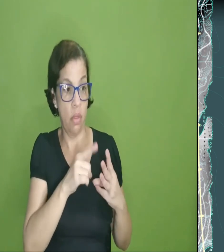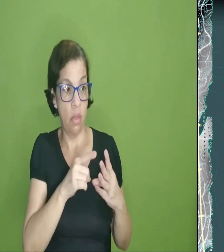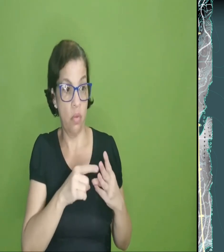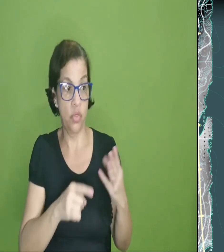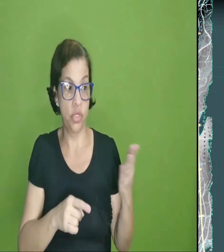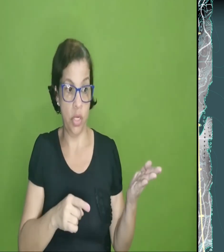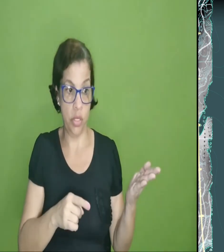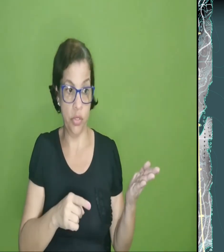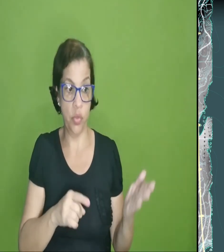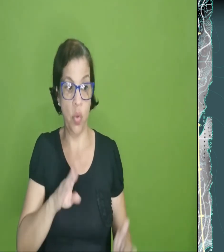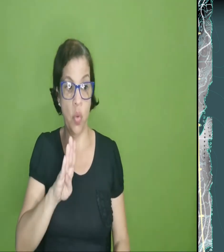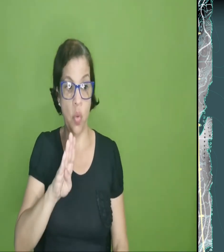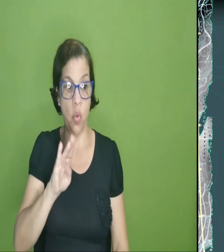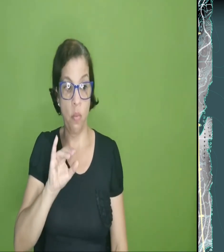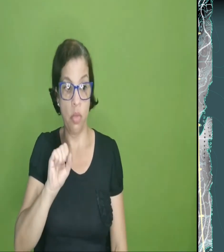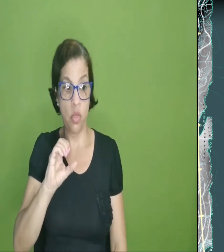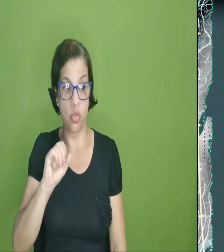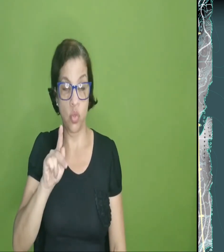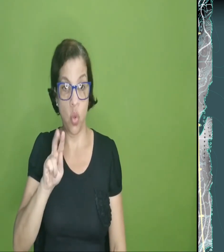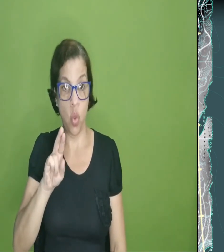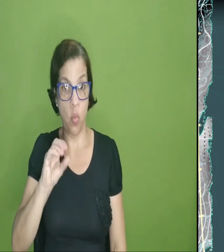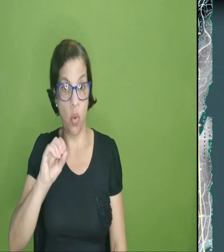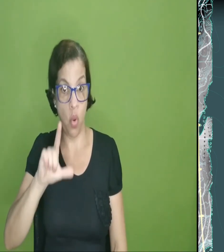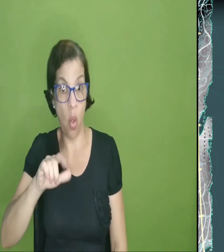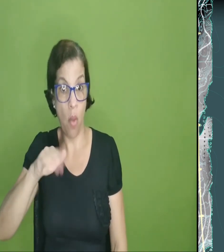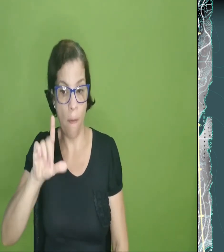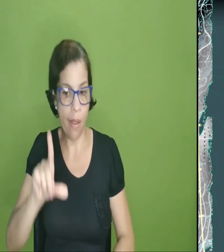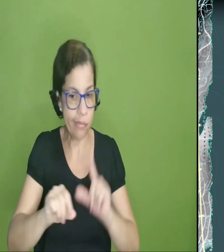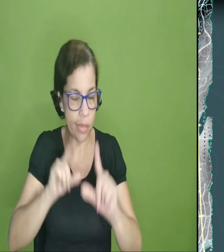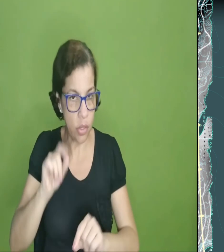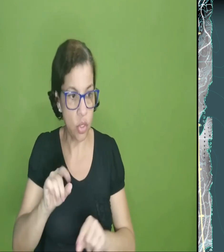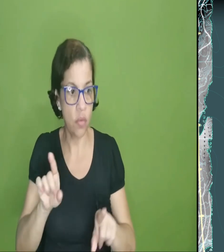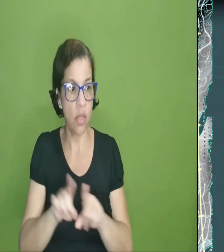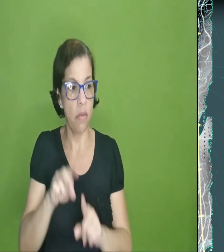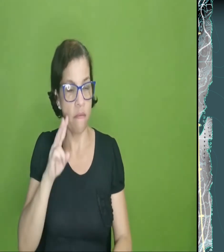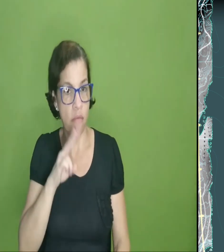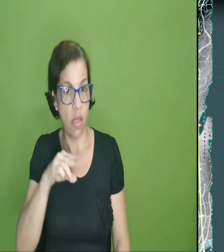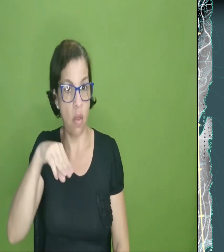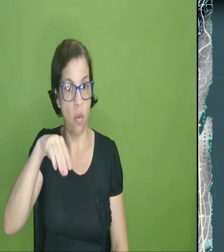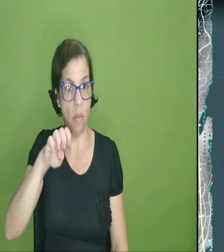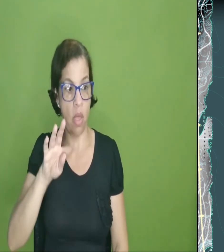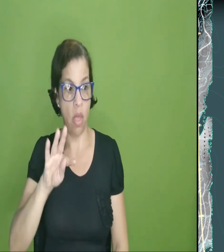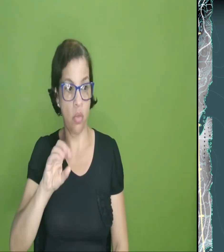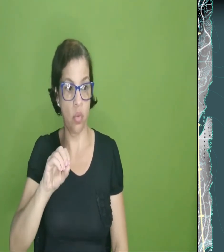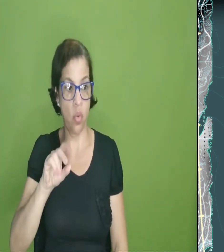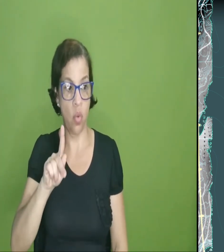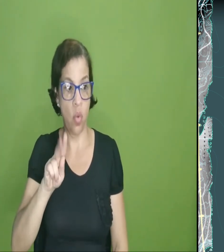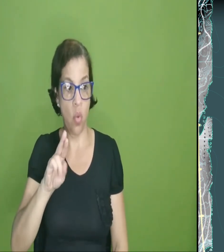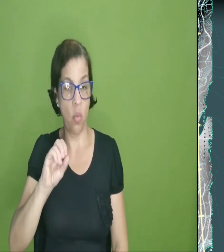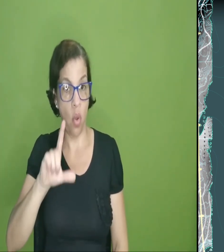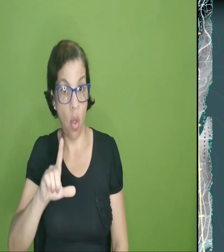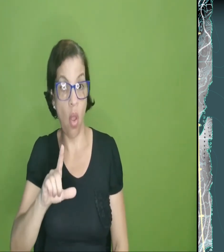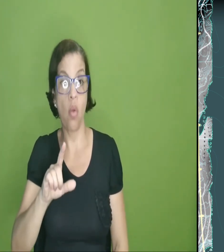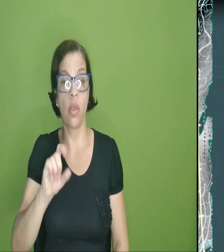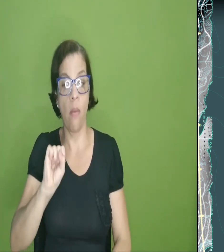dos beta-bloqueadores. Eu chamo atenção também para o metoprolol, que é um beta-bloqueador muito utilizado